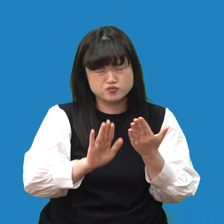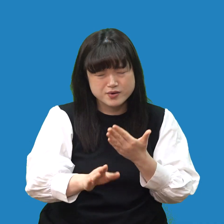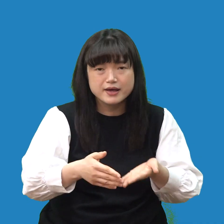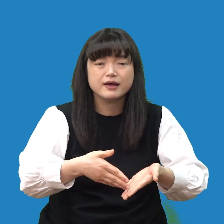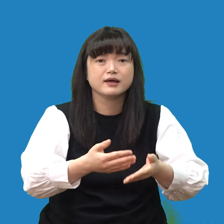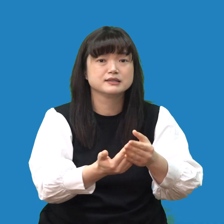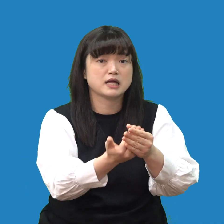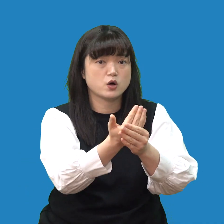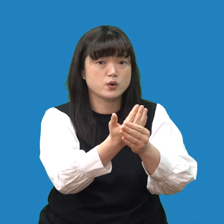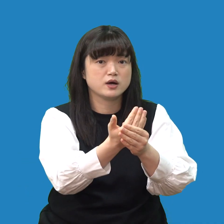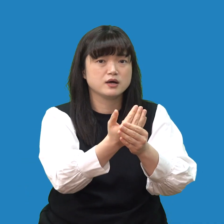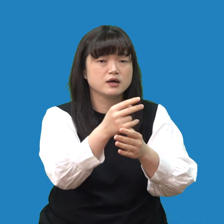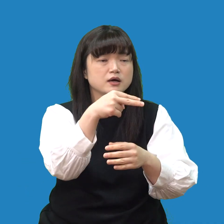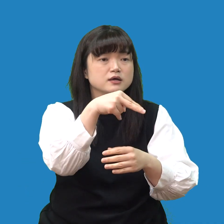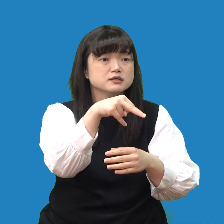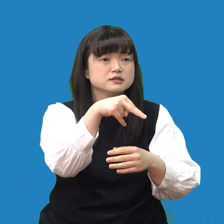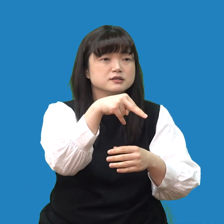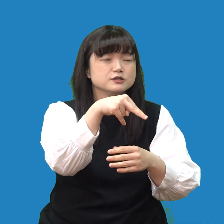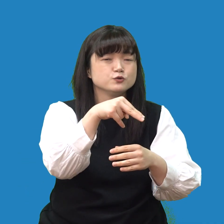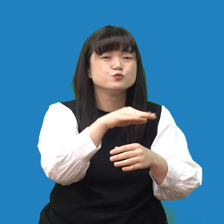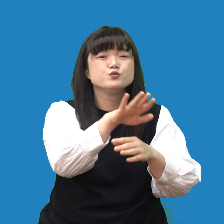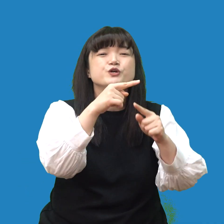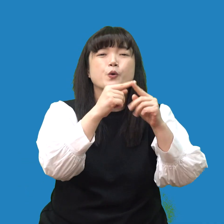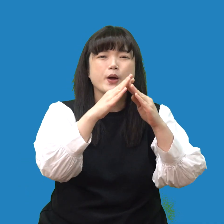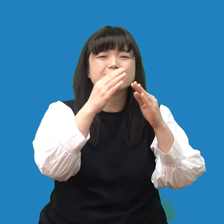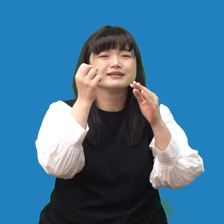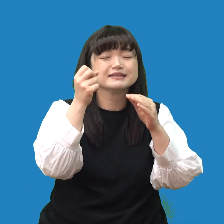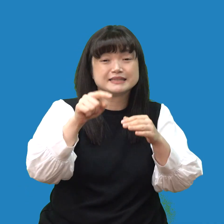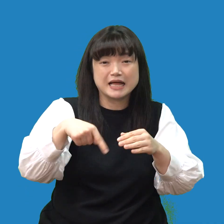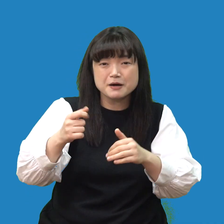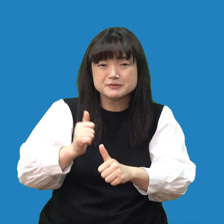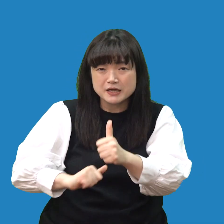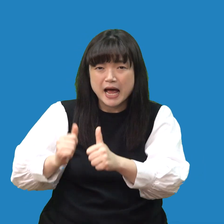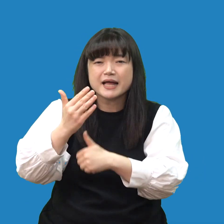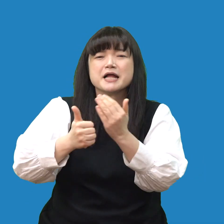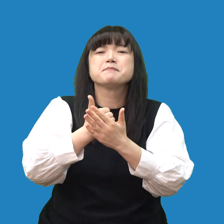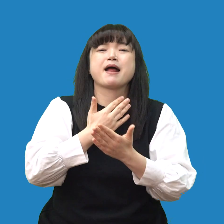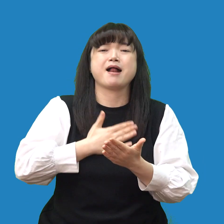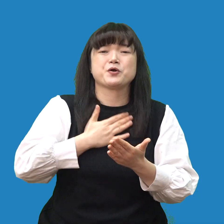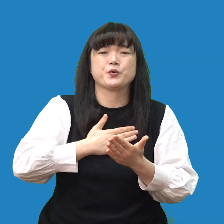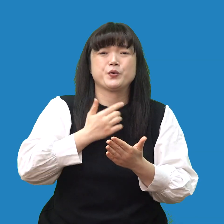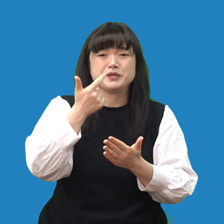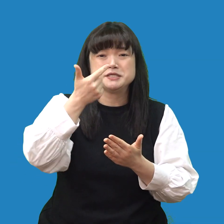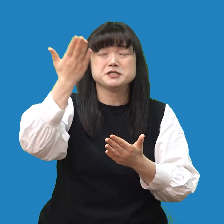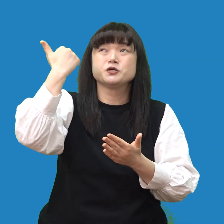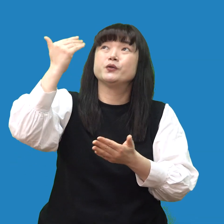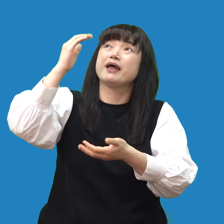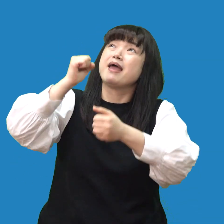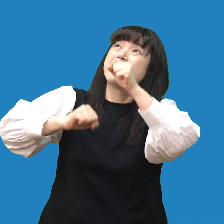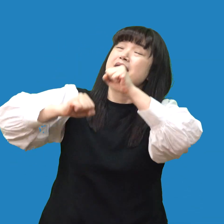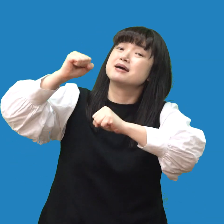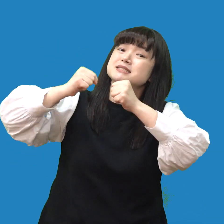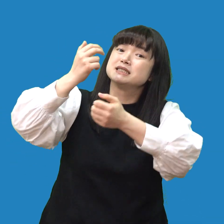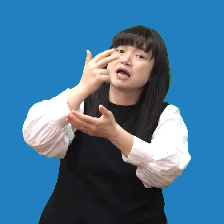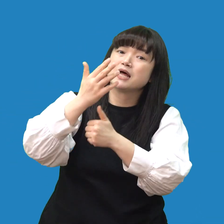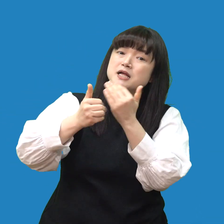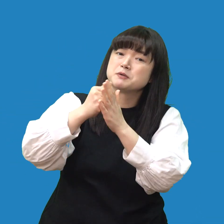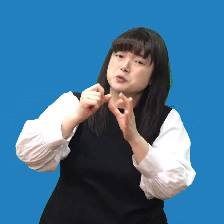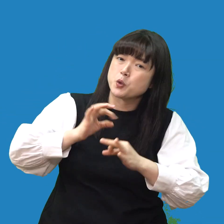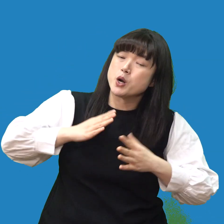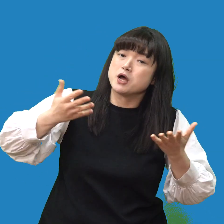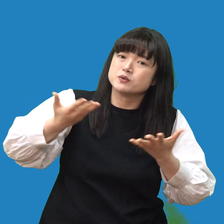일어난 서문교회의 다음 세대는 하나님을 알고 이전 세대에 행하신 하나님의 놀라운